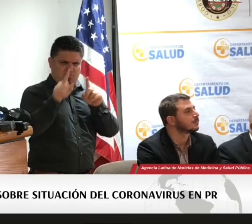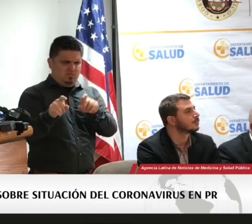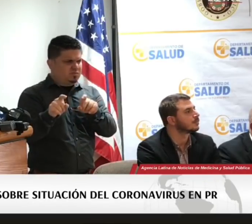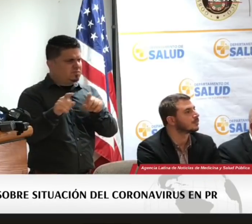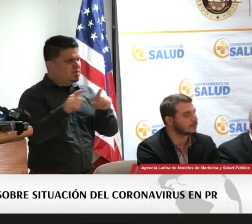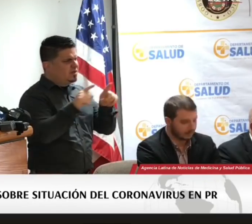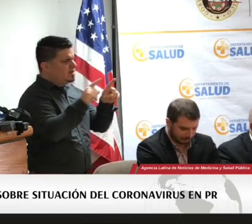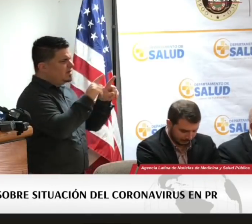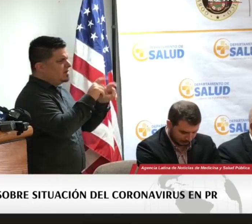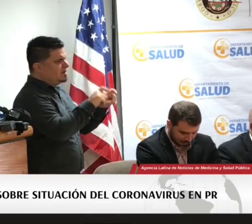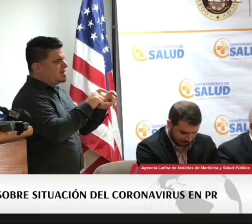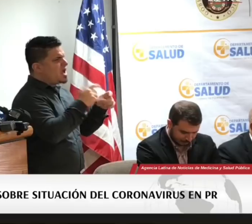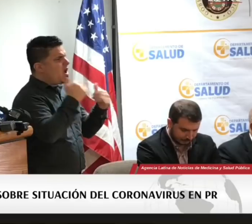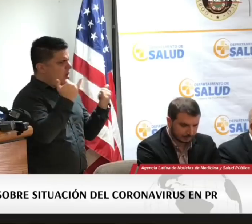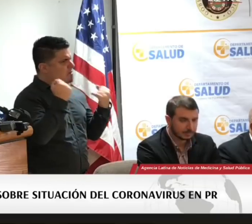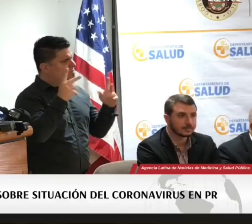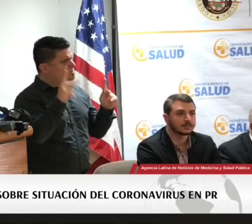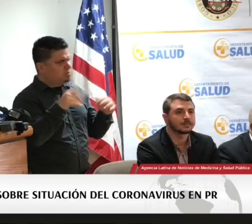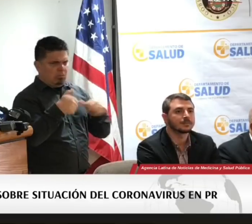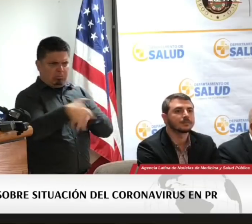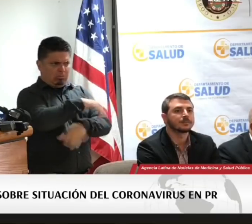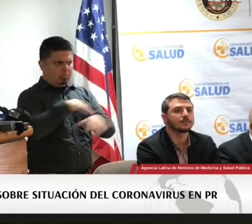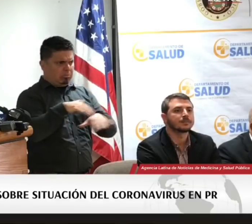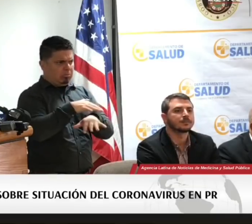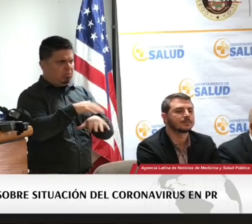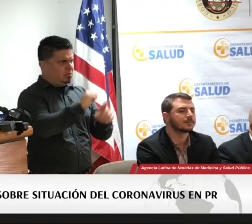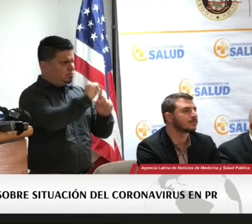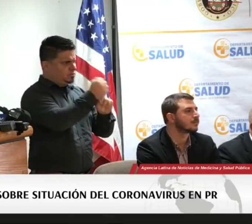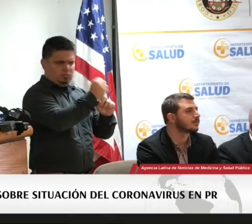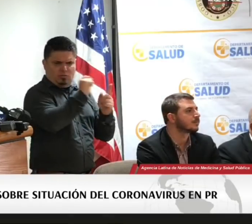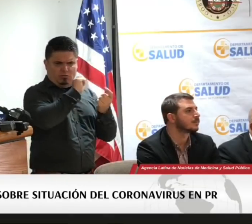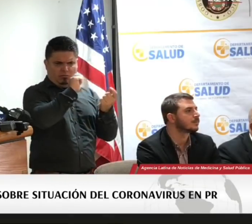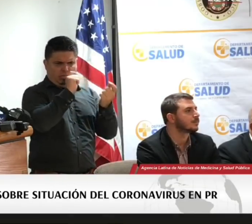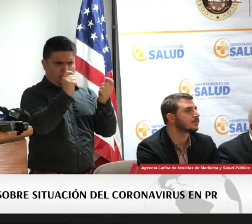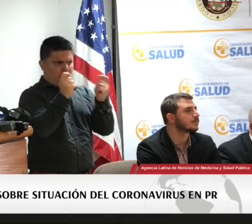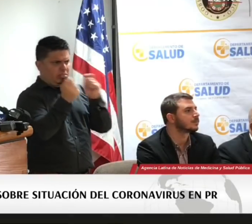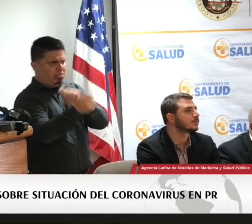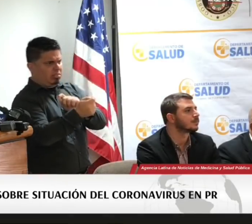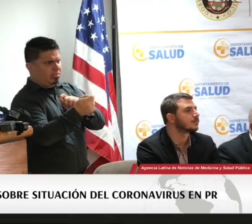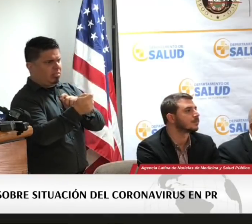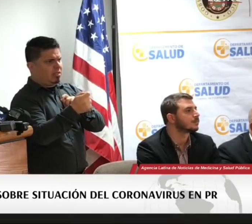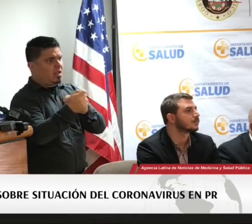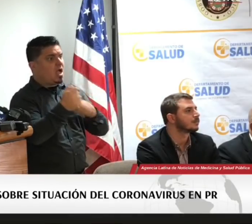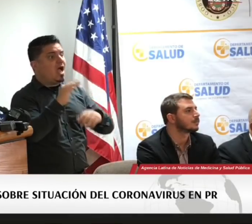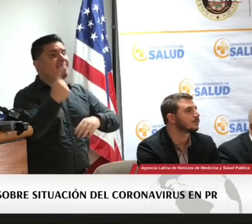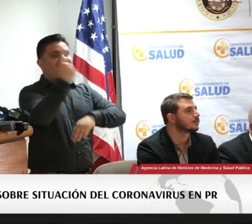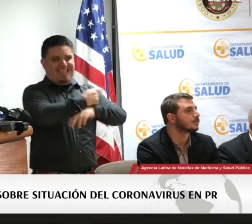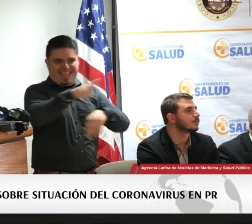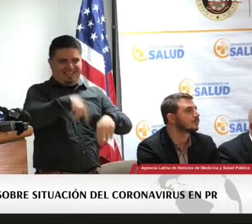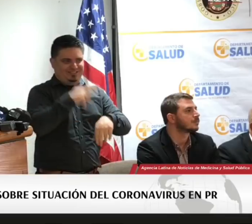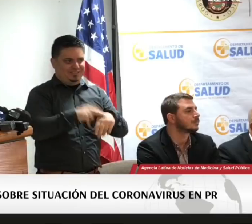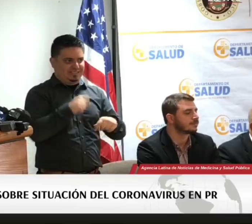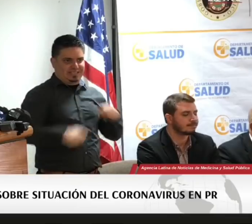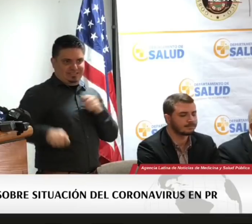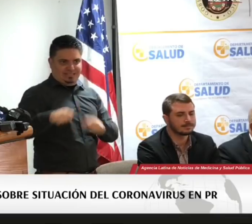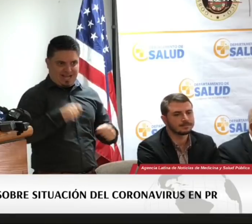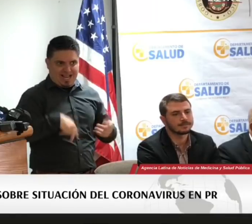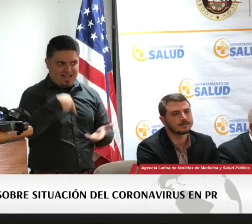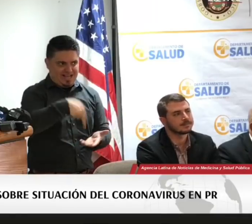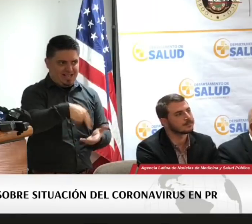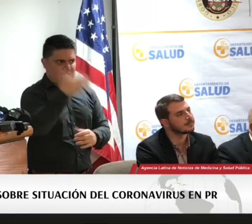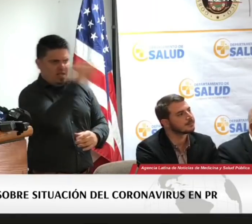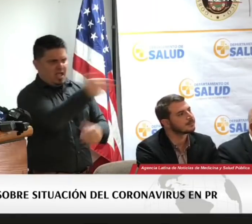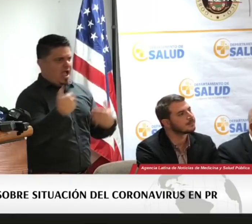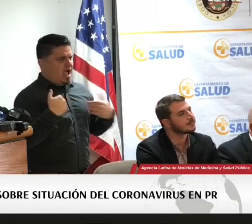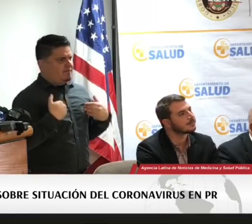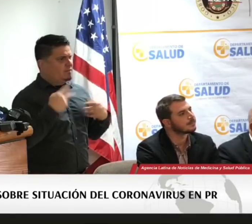¿verdad?, que hay una situación diferente, porque a lo mejor yo no fui al Día Nacional de la Salsa, pero estuvo un familiar, estuvo una compañera de trabajo